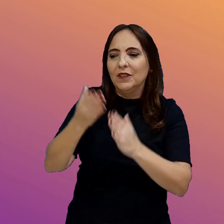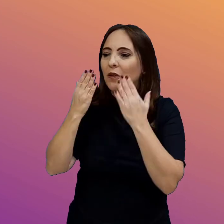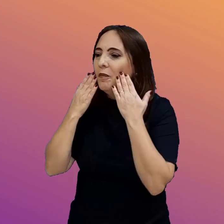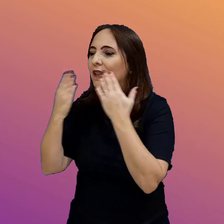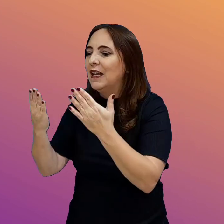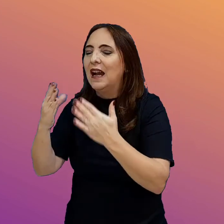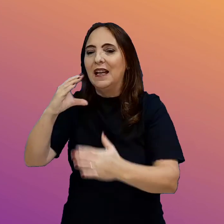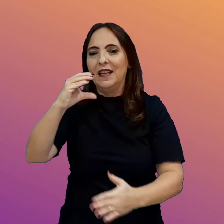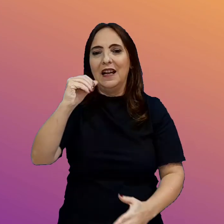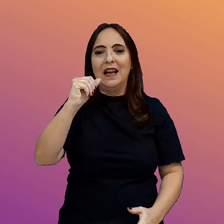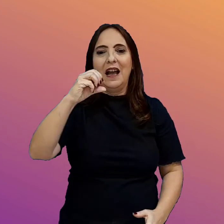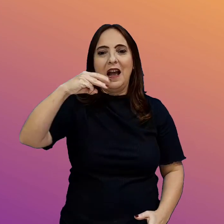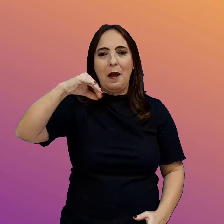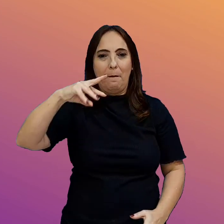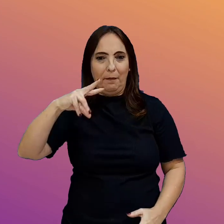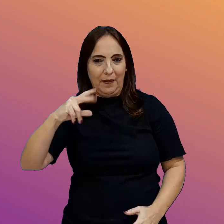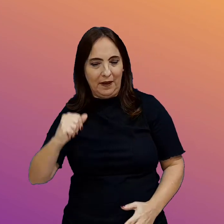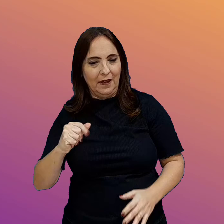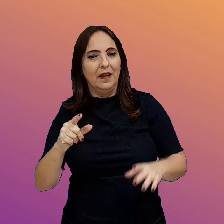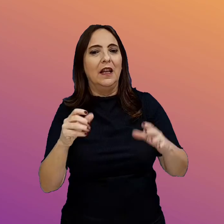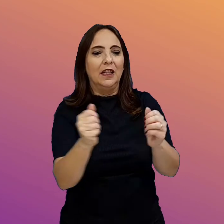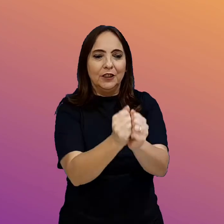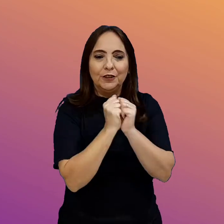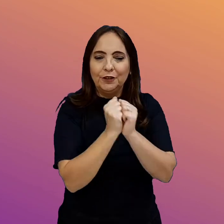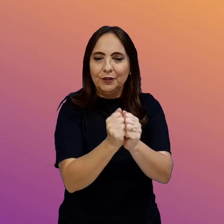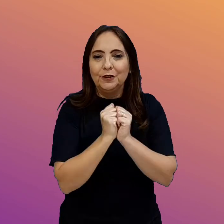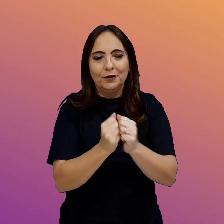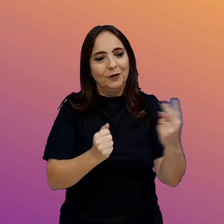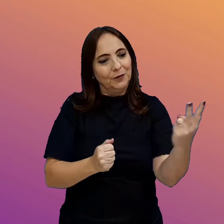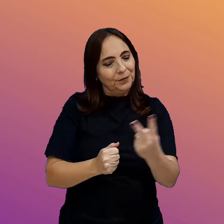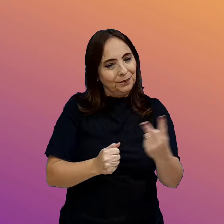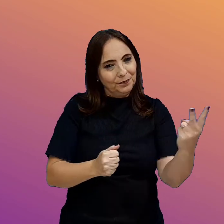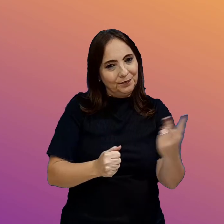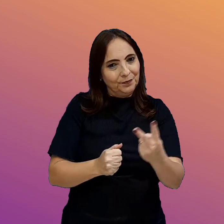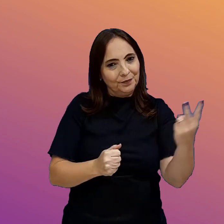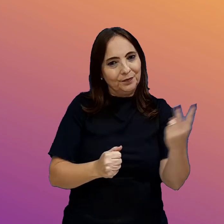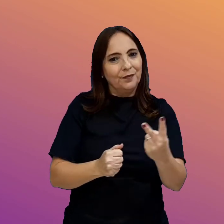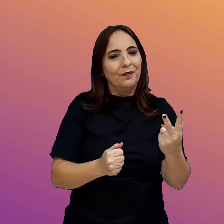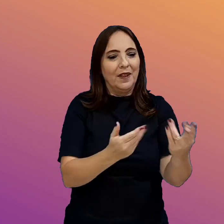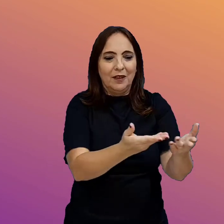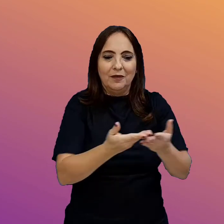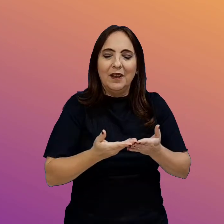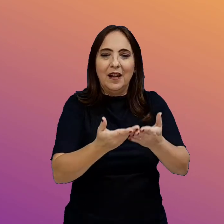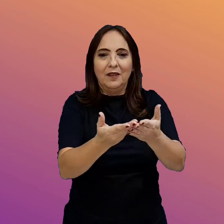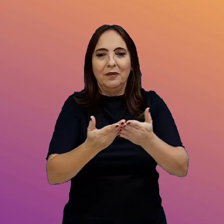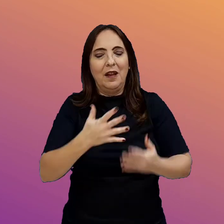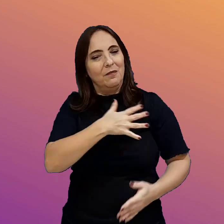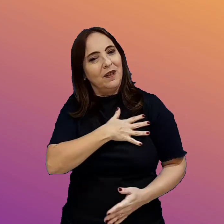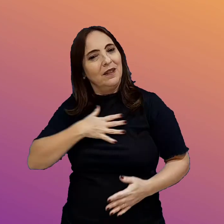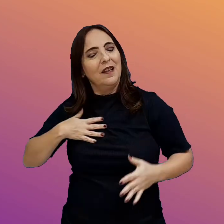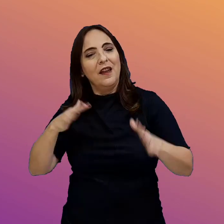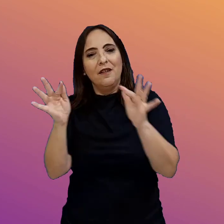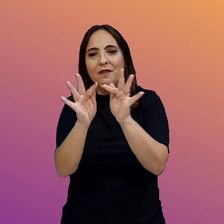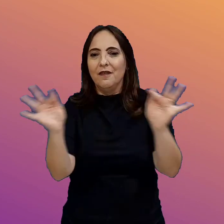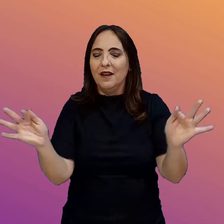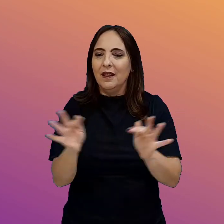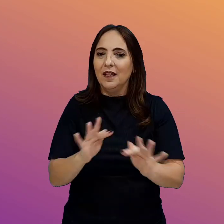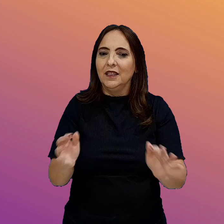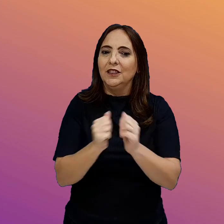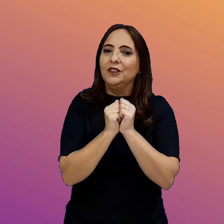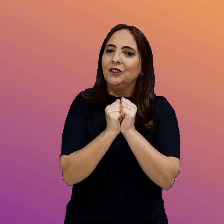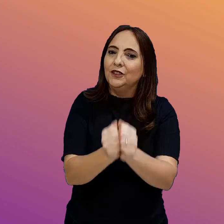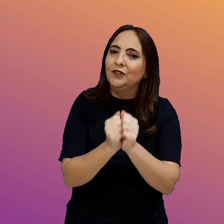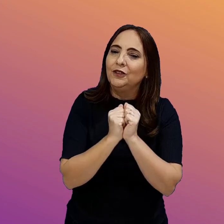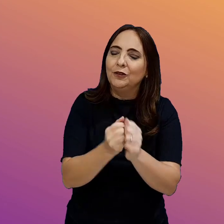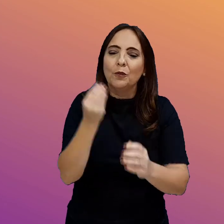obrigada, Camila, minha parceira. Tamo junto. Obrigado aos nossos convidados. Foi um prazer ter vocês aqui.